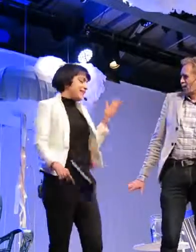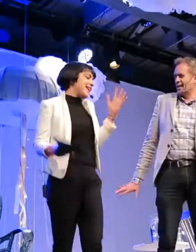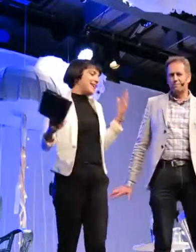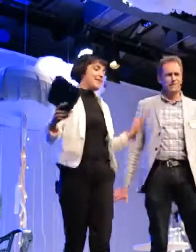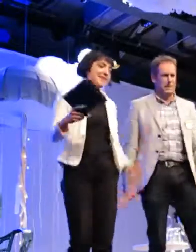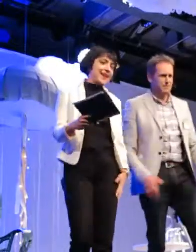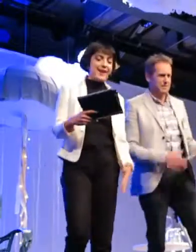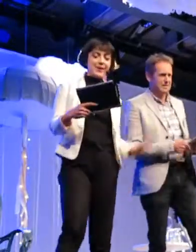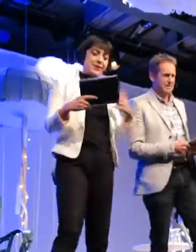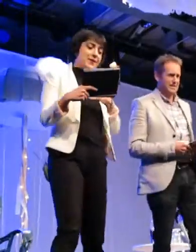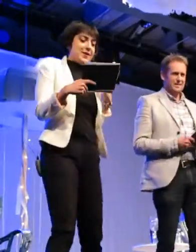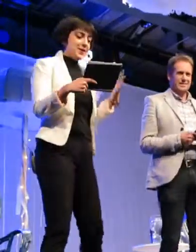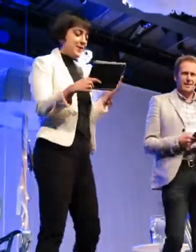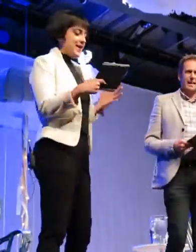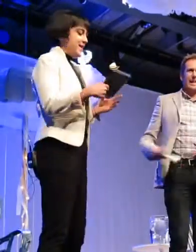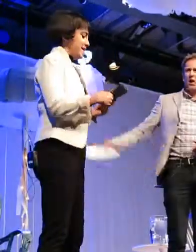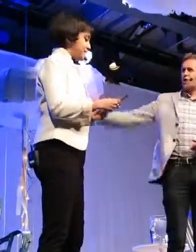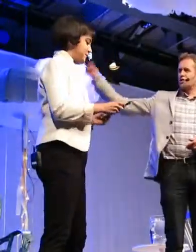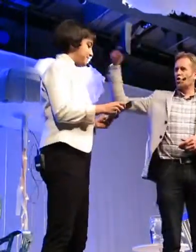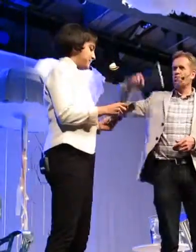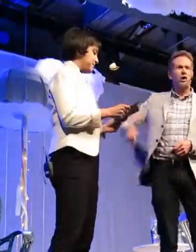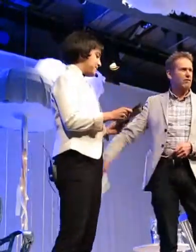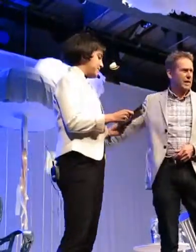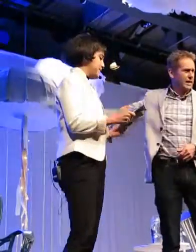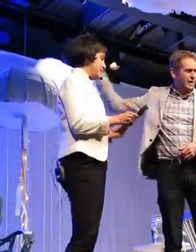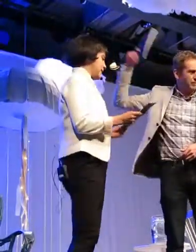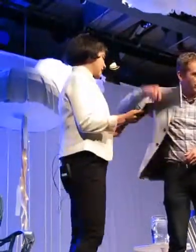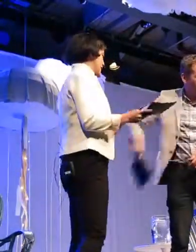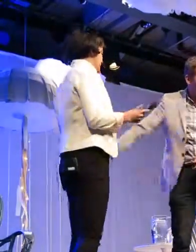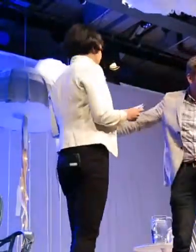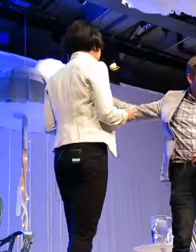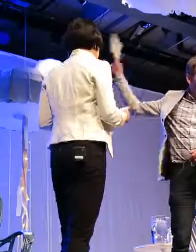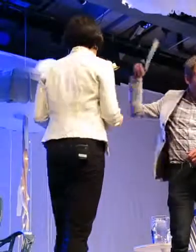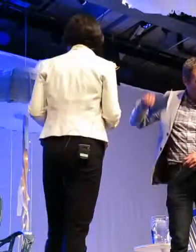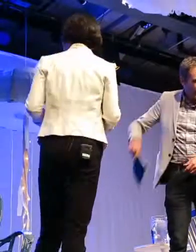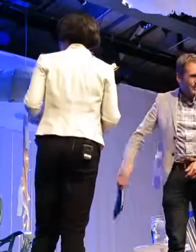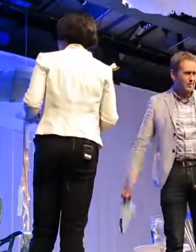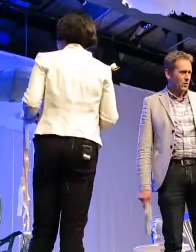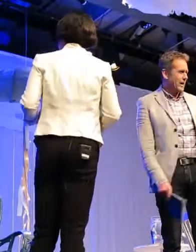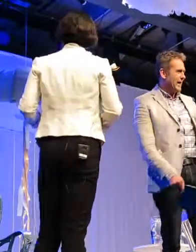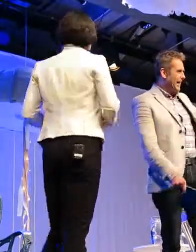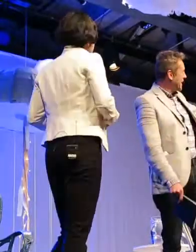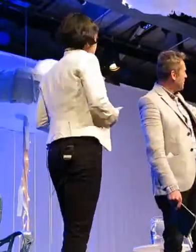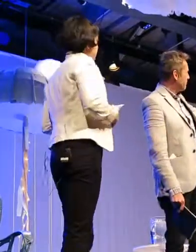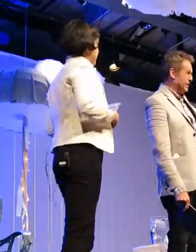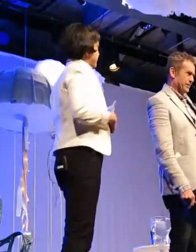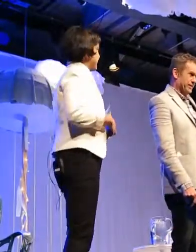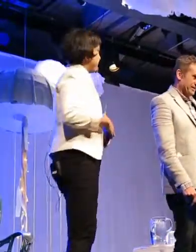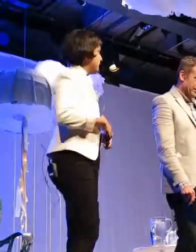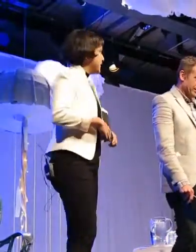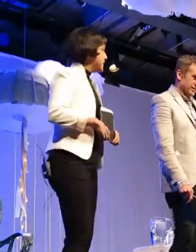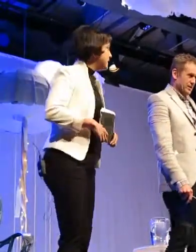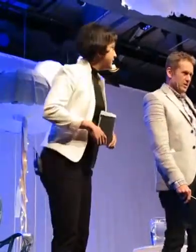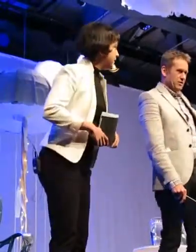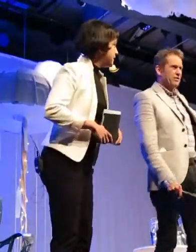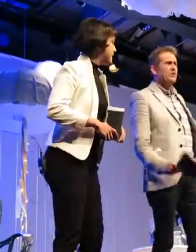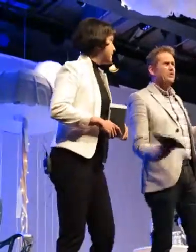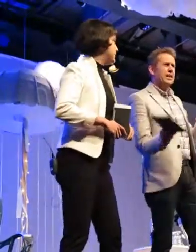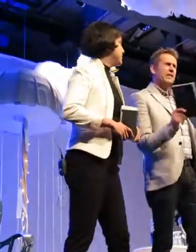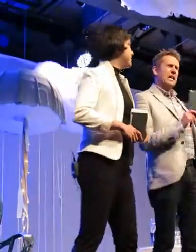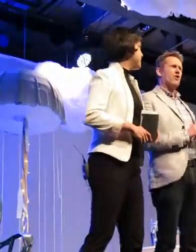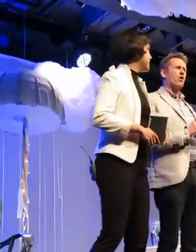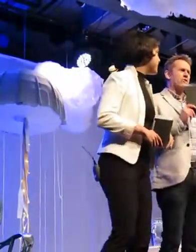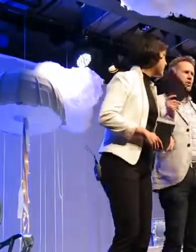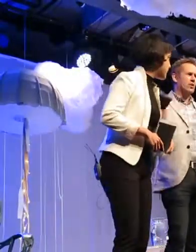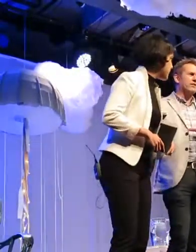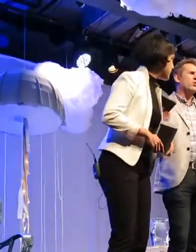det är sjuk nu. Hela havet stormar och vi här inne. Ja, exakt. Och här är himmel. Ja. Vi kan ju